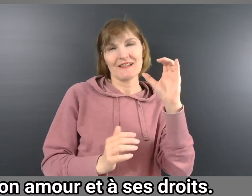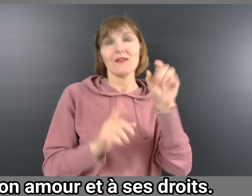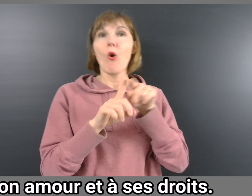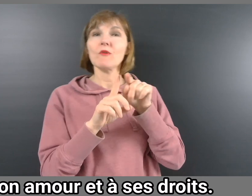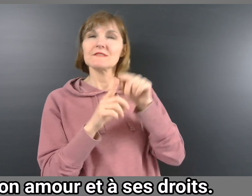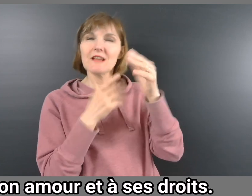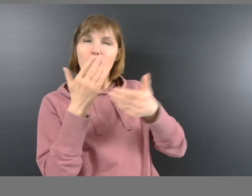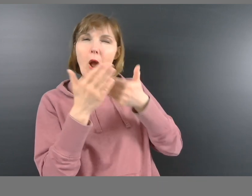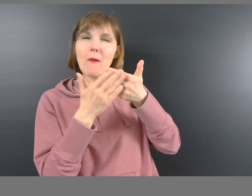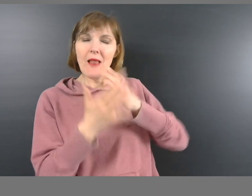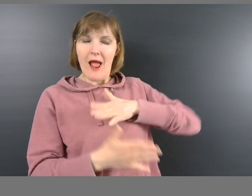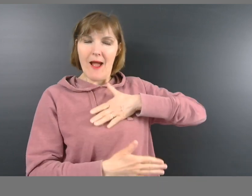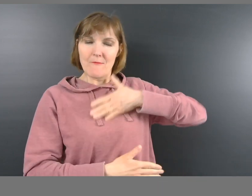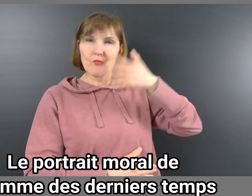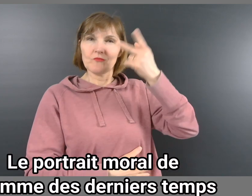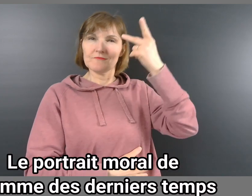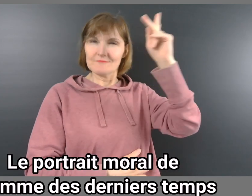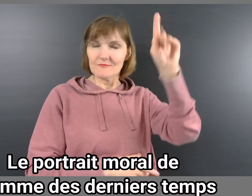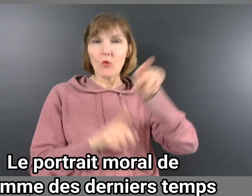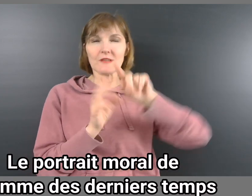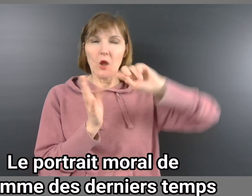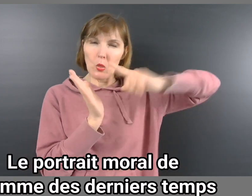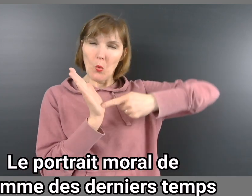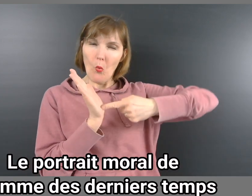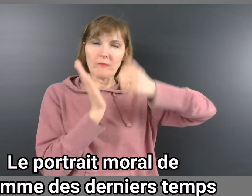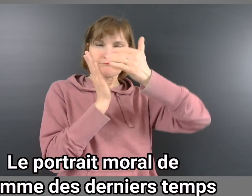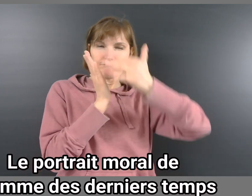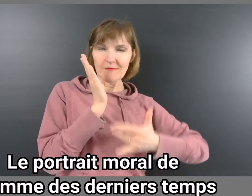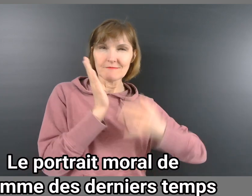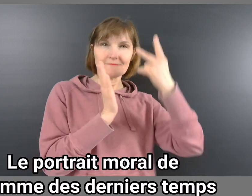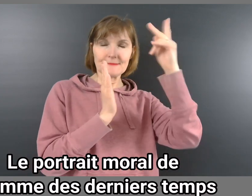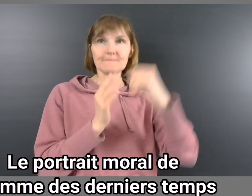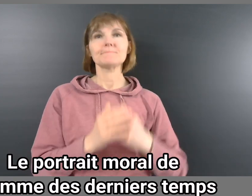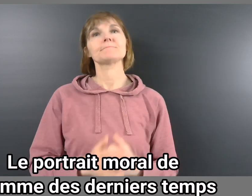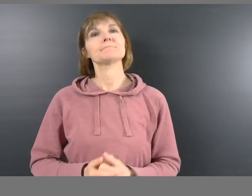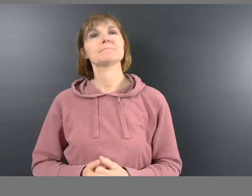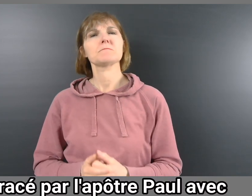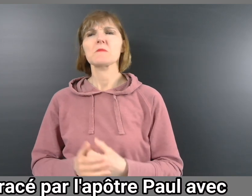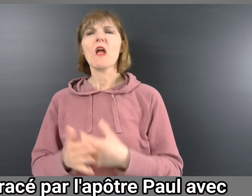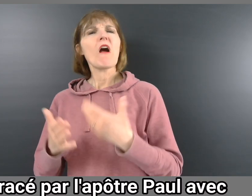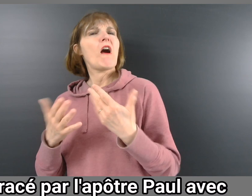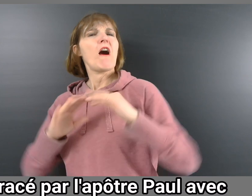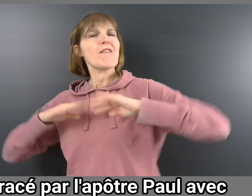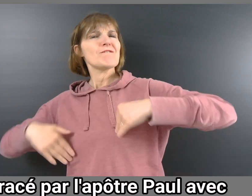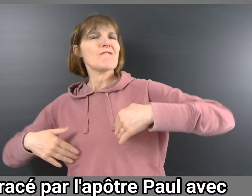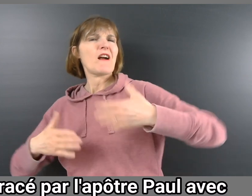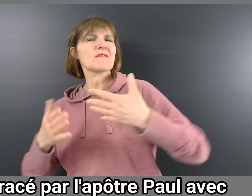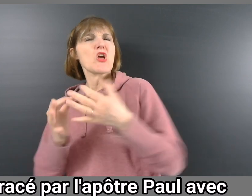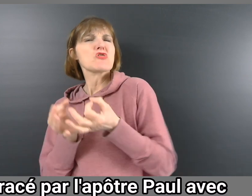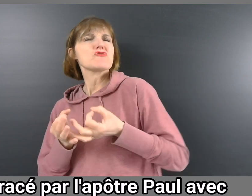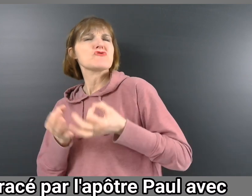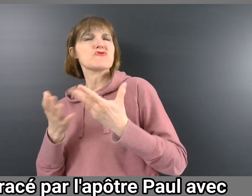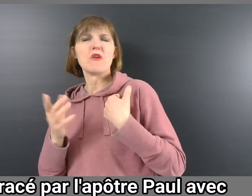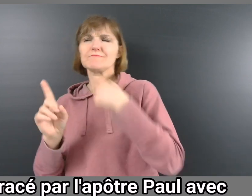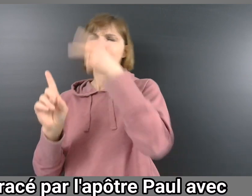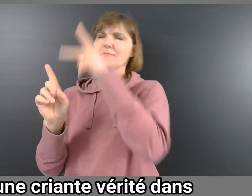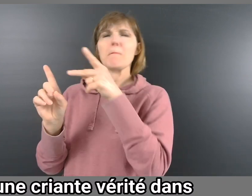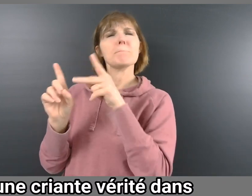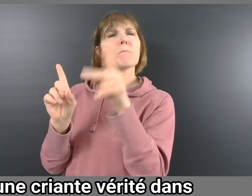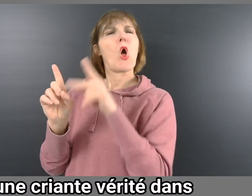ses droits. Le portrait moral de l'homme des derniers temps est tracé par l'apôtre Paul avec une